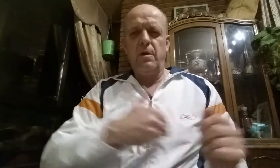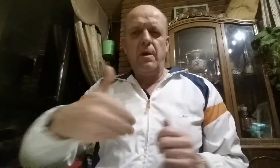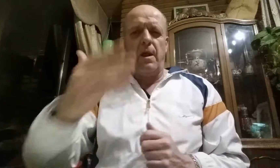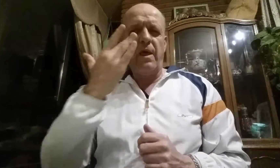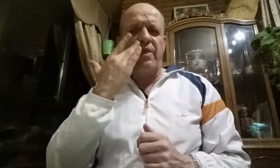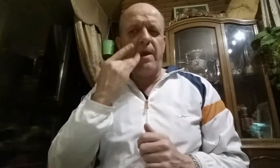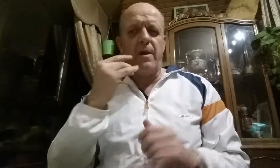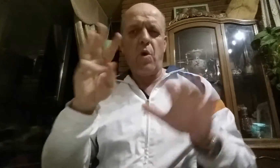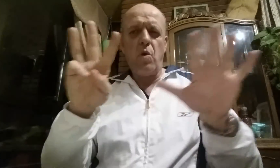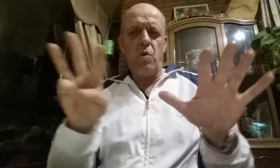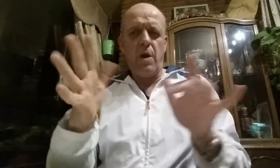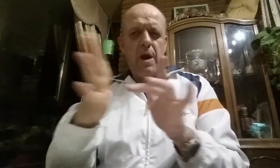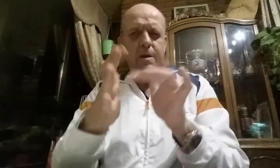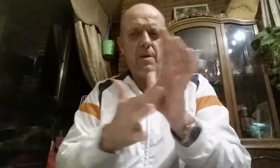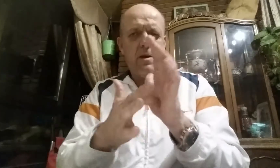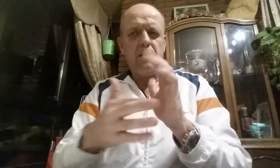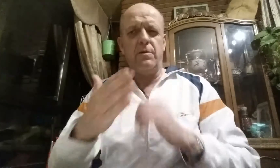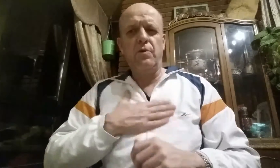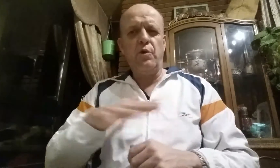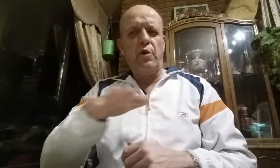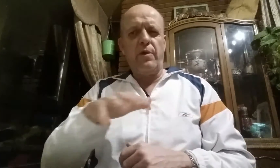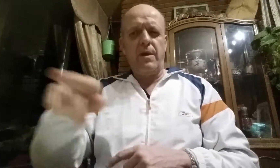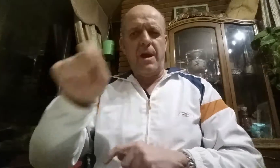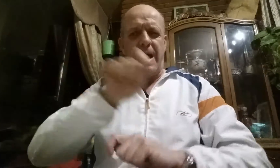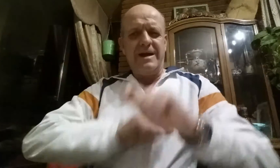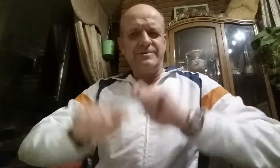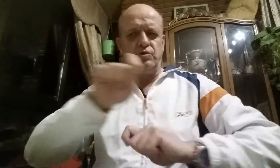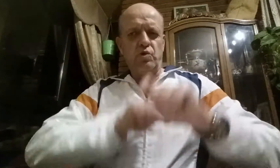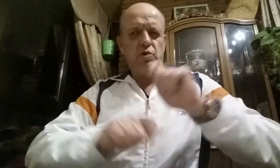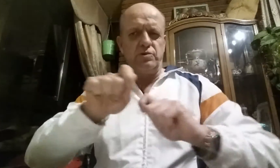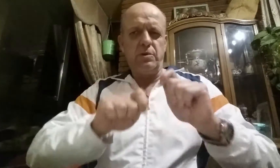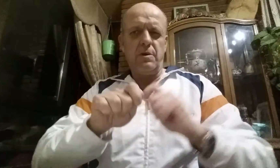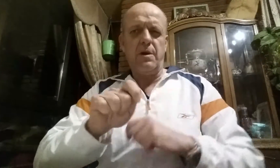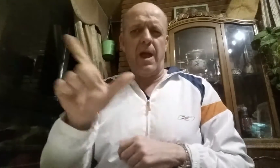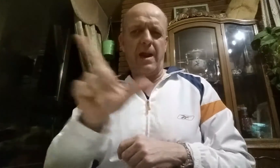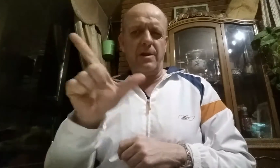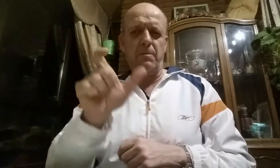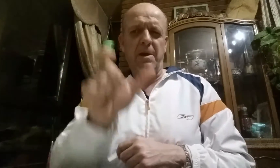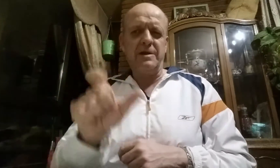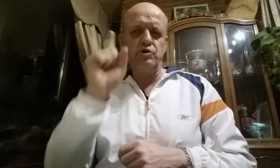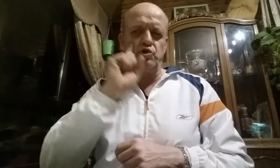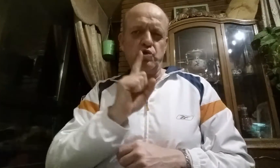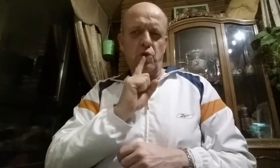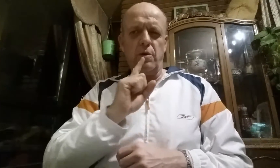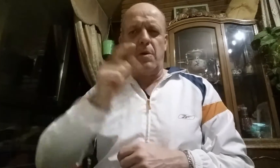Pero lo intenté, pero sabemos dónde está. Tranquila, no hay una sola sin que entérate. Volverá la cara.